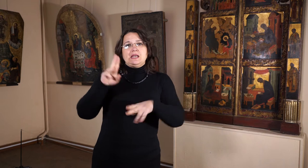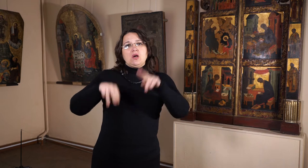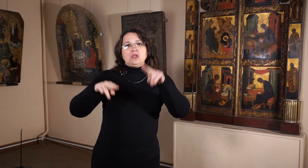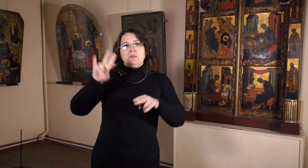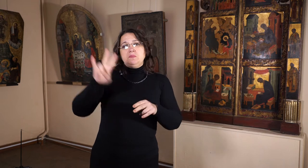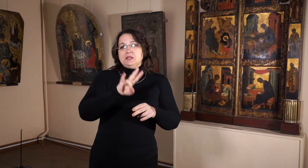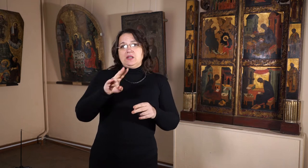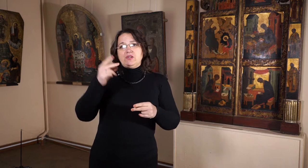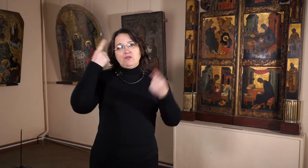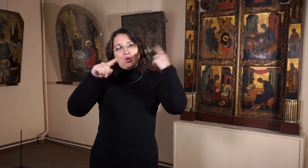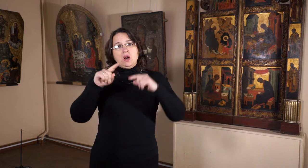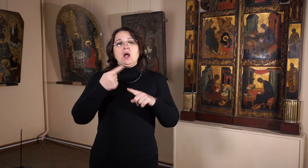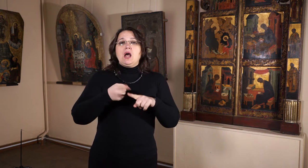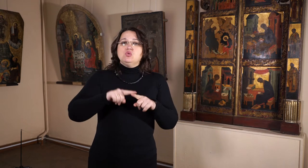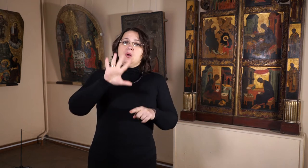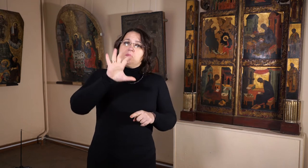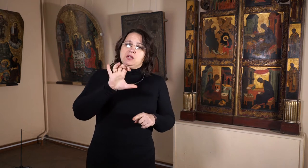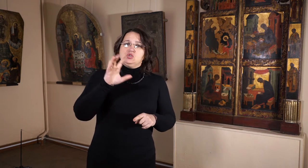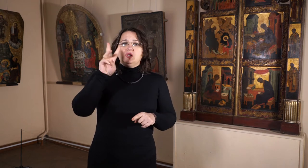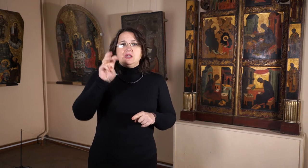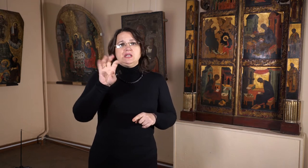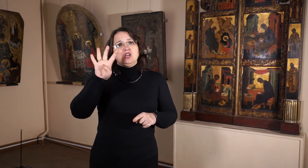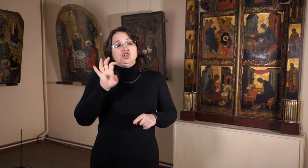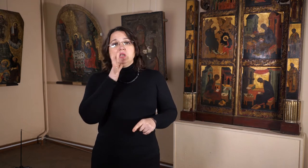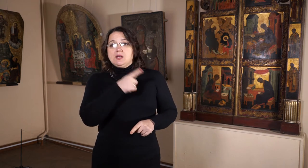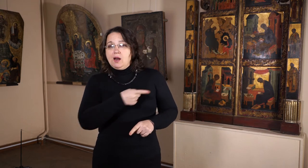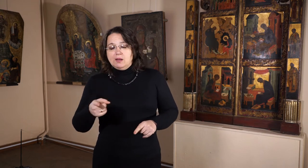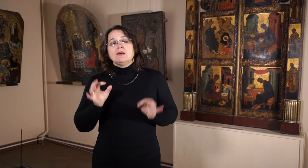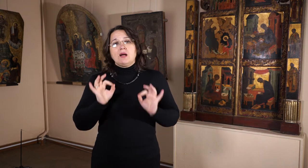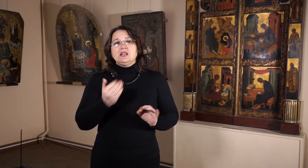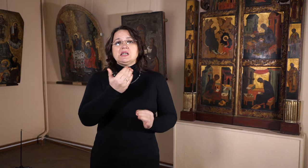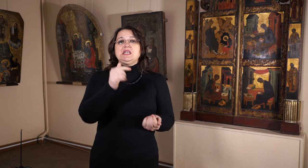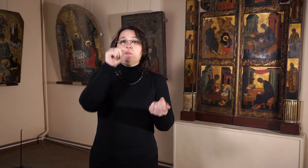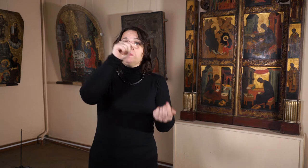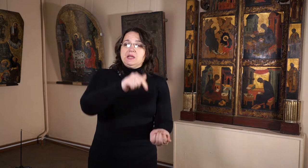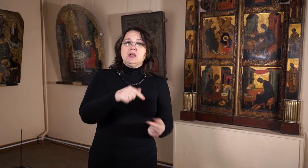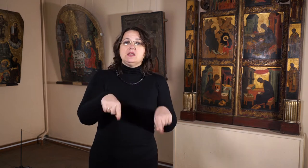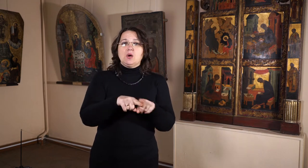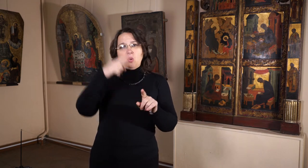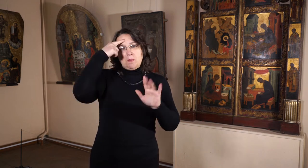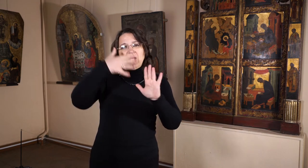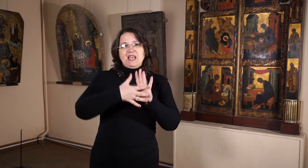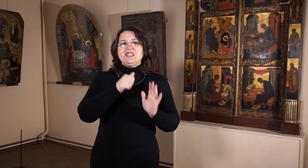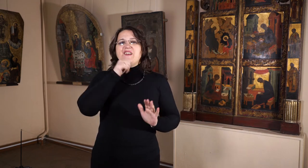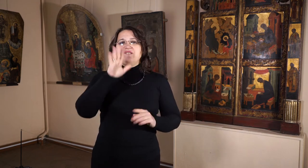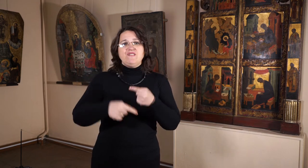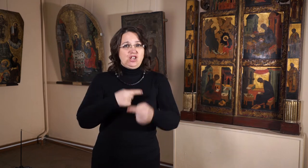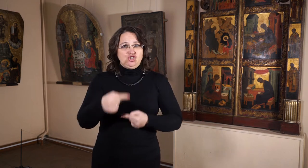творчества, которым по 500, 400, 300 лет, конечно, к ним применительно это понятие «вечность». Одной